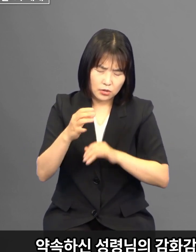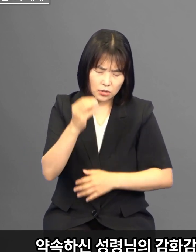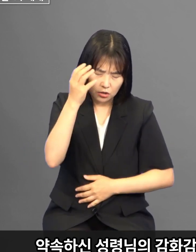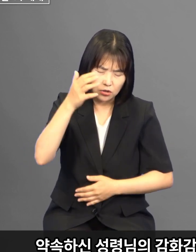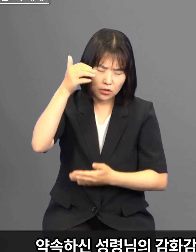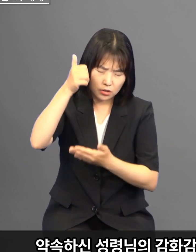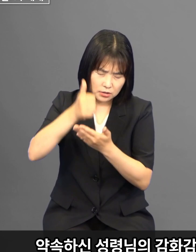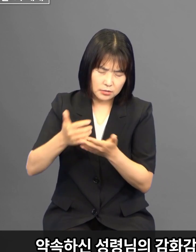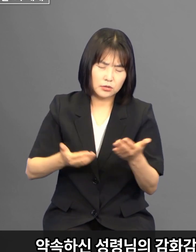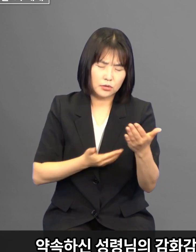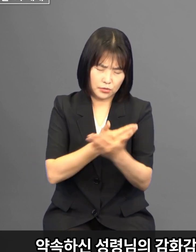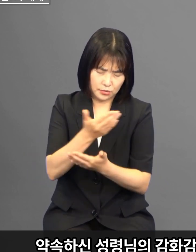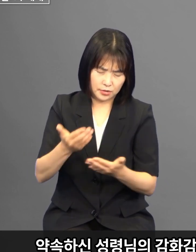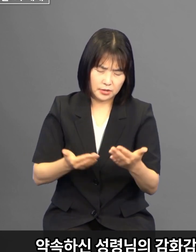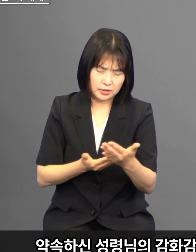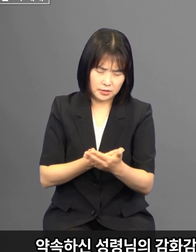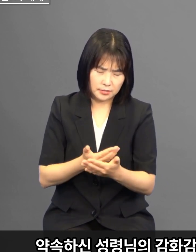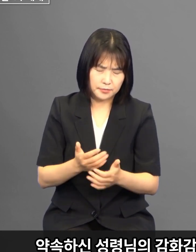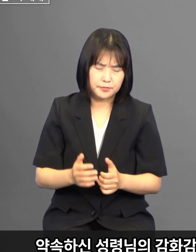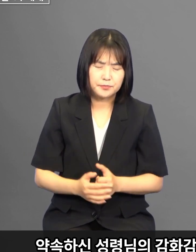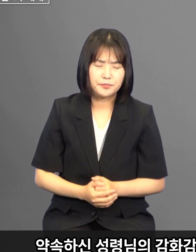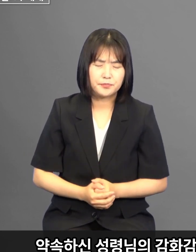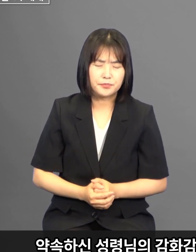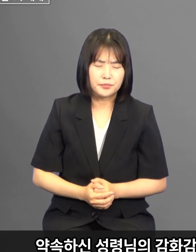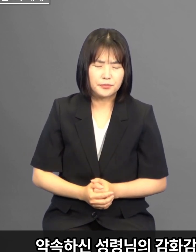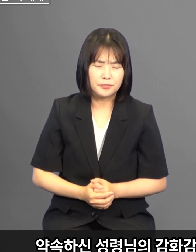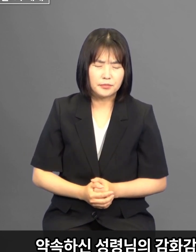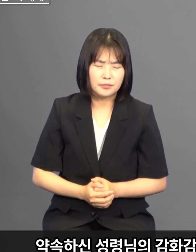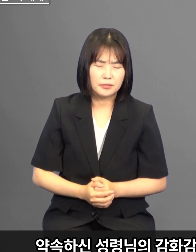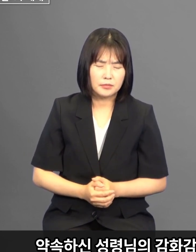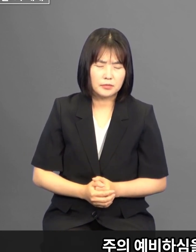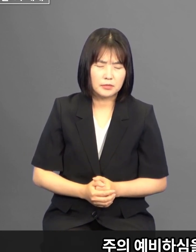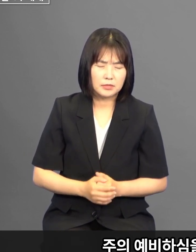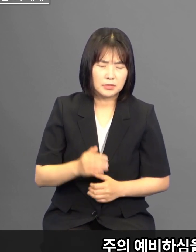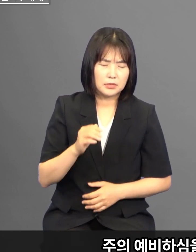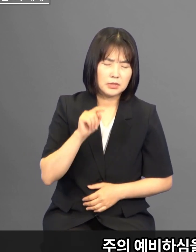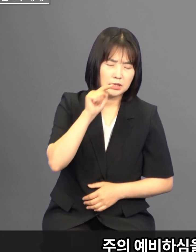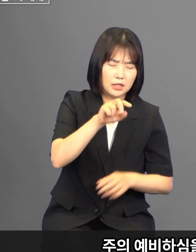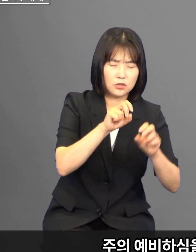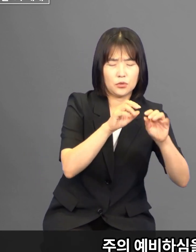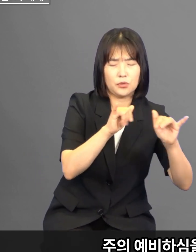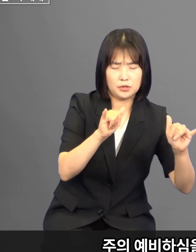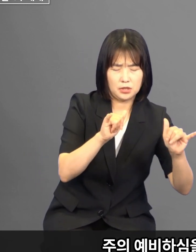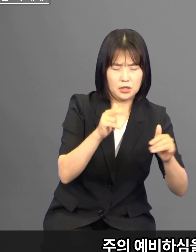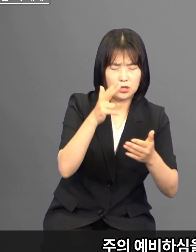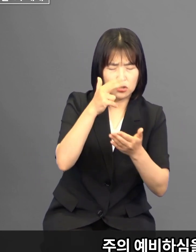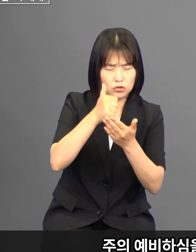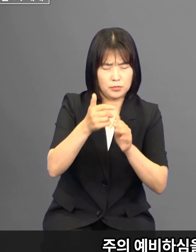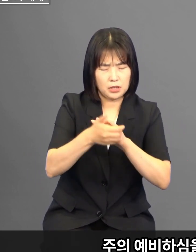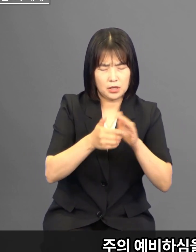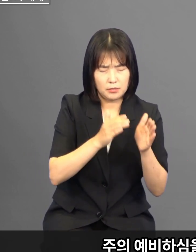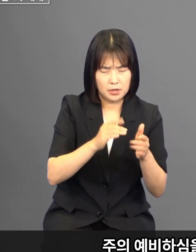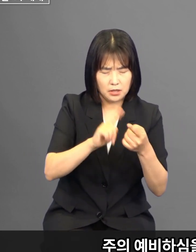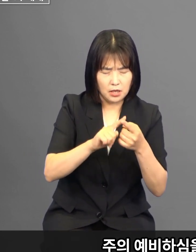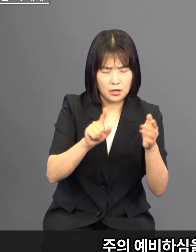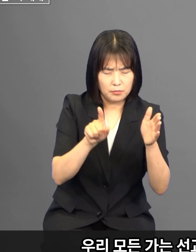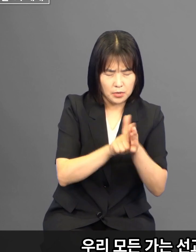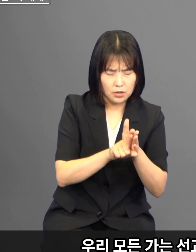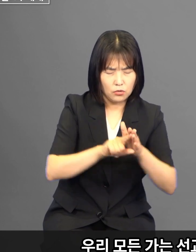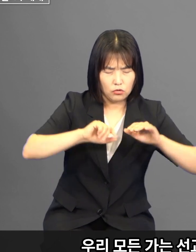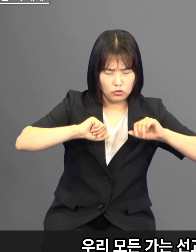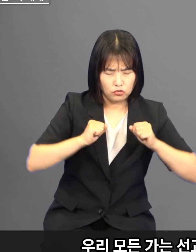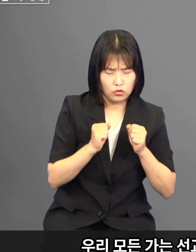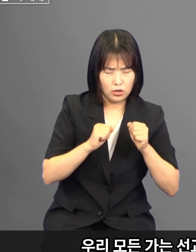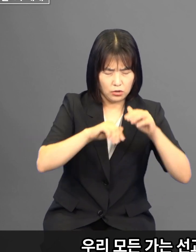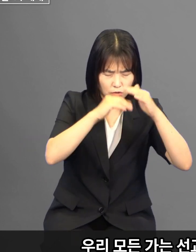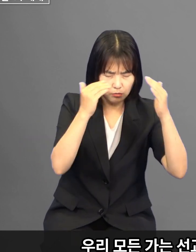가망함동 교통 내주하심이 가는 선교사로서 주의 예비하심을 믿고 믿음의 순종을 하는 우리